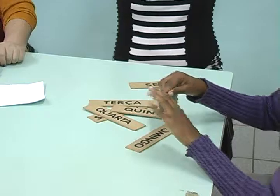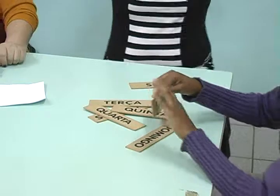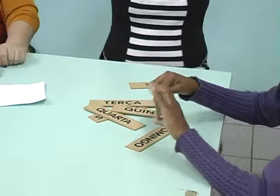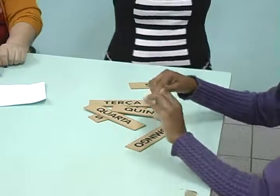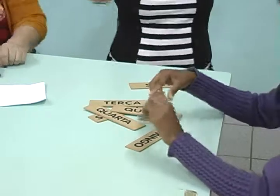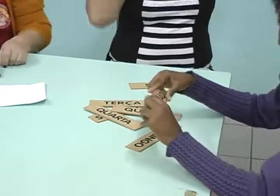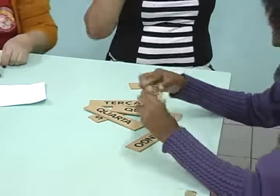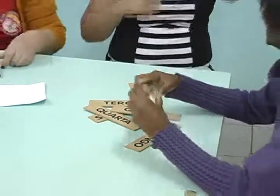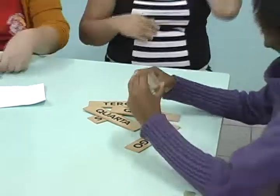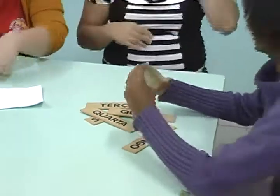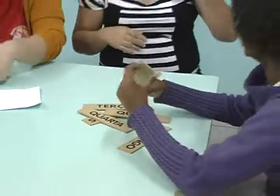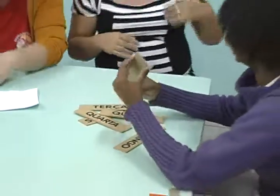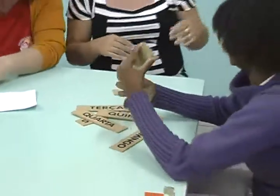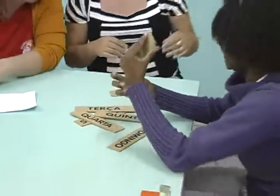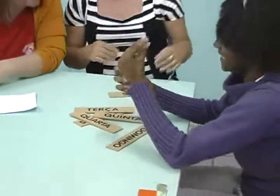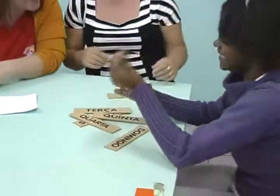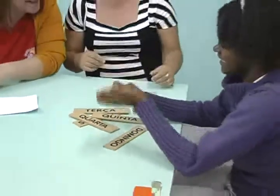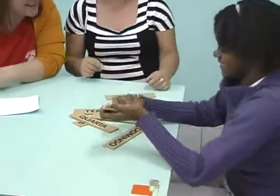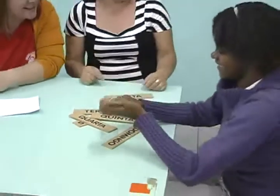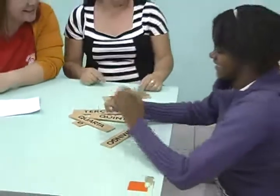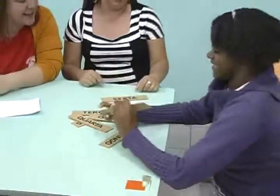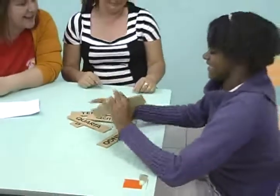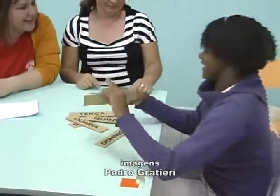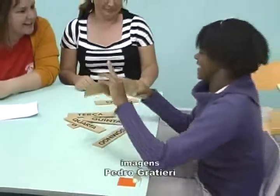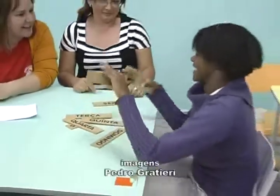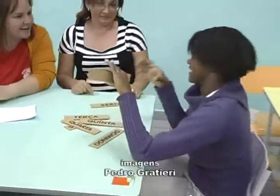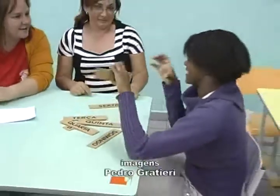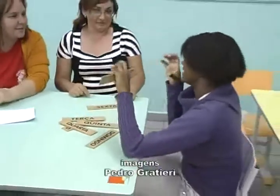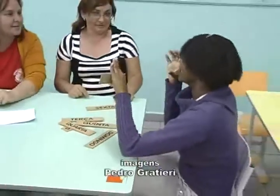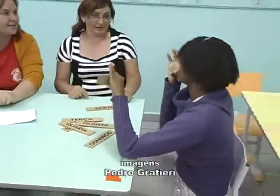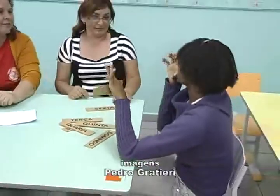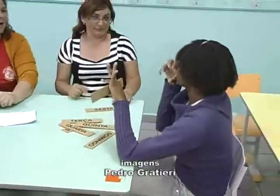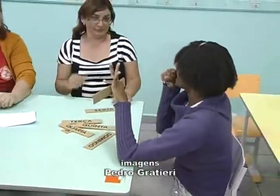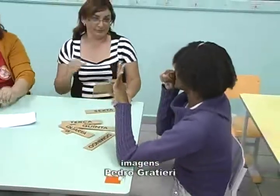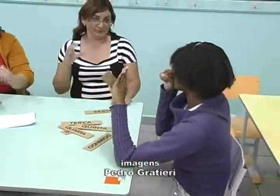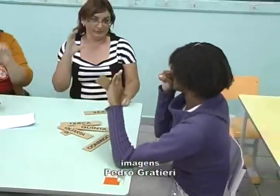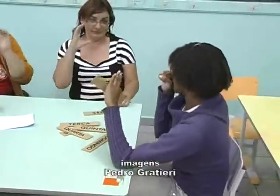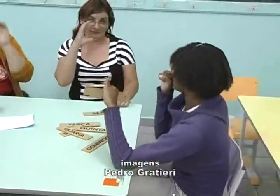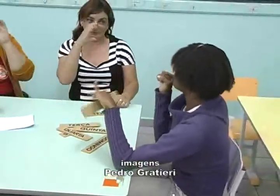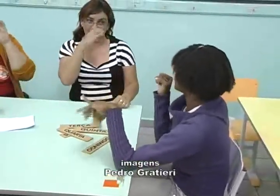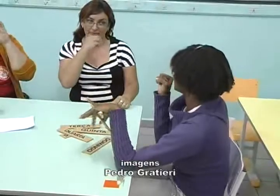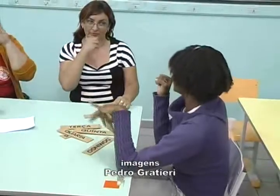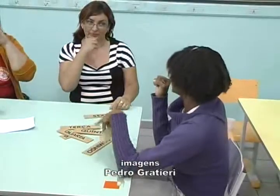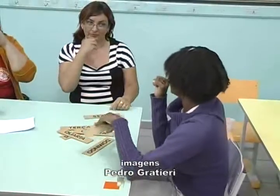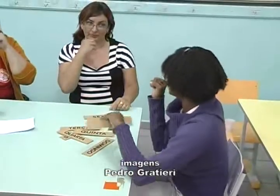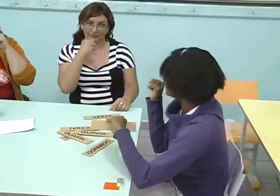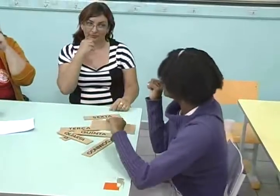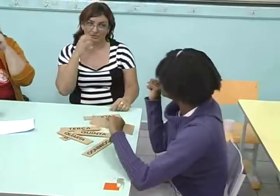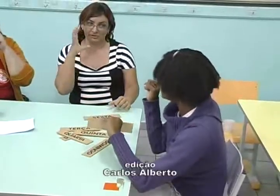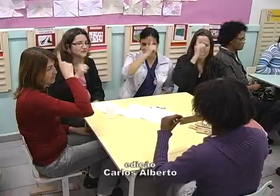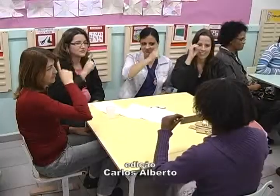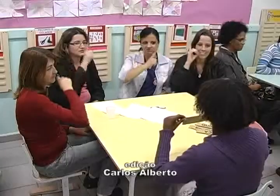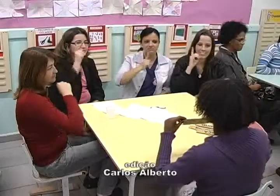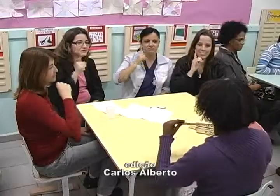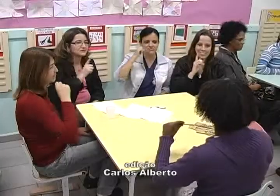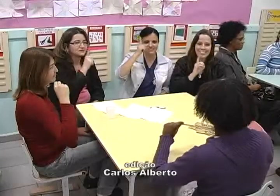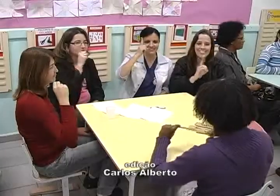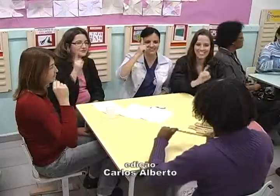Palavras úteis em todos os dias da semana foram assimiladas de uma maneira diferente pelas professoras, que na maioria das vezes